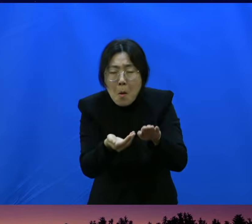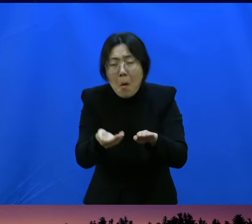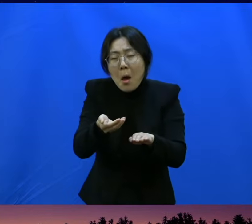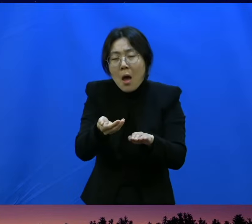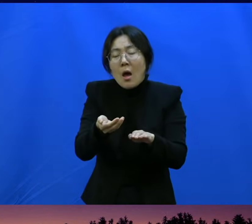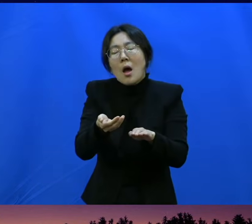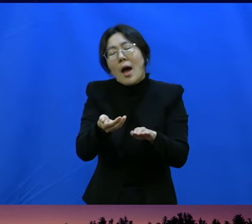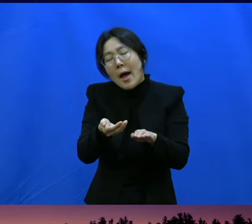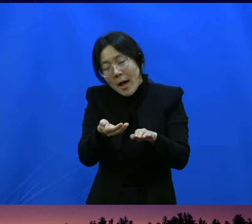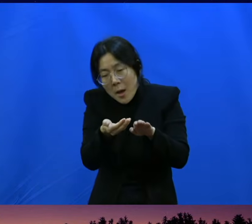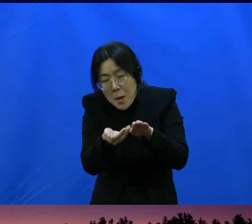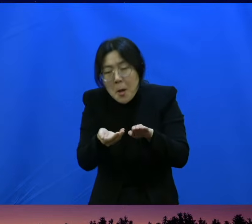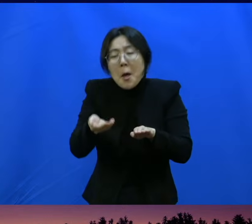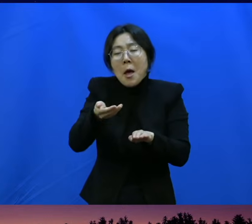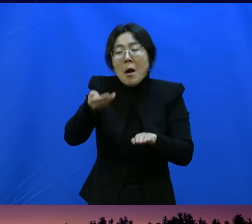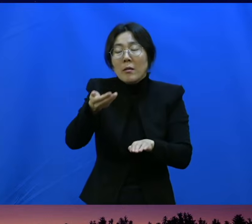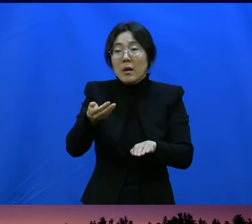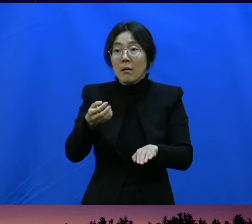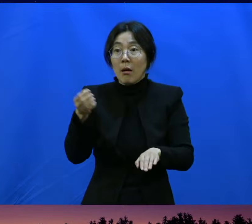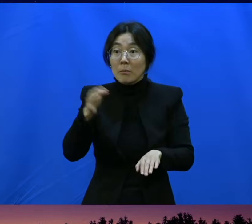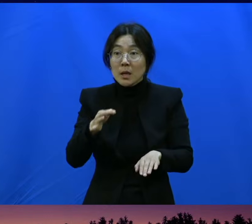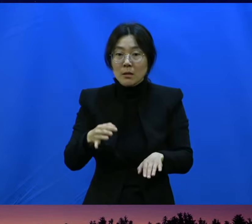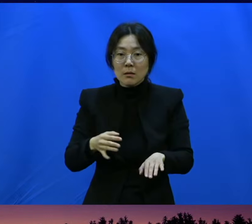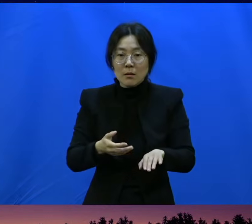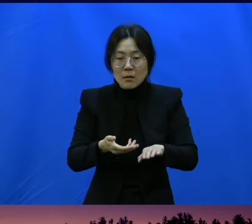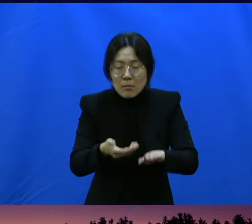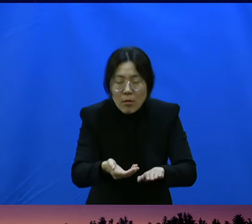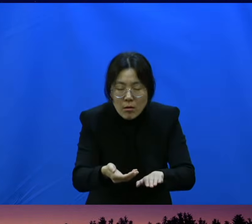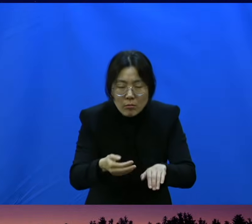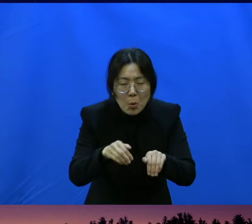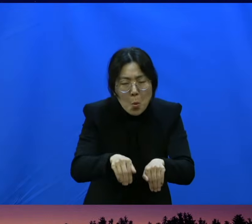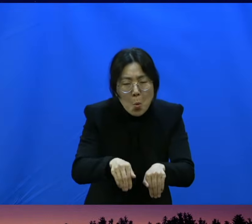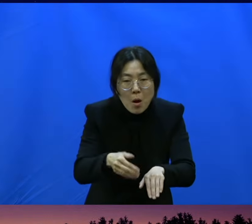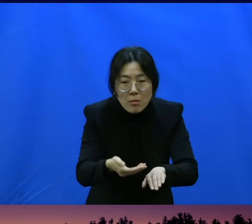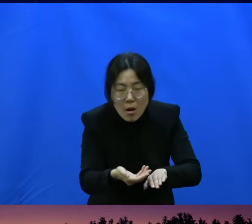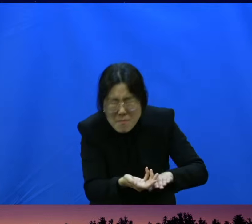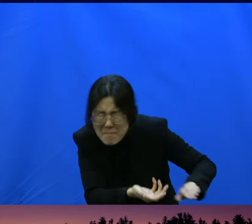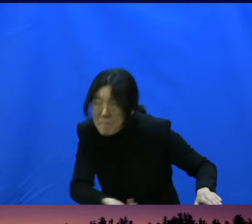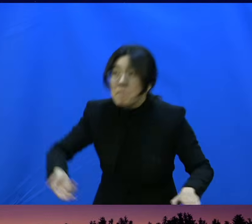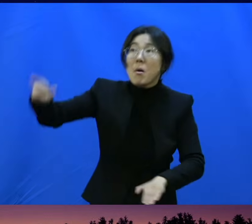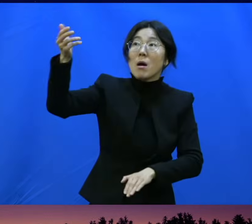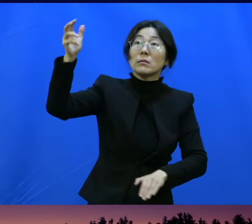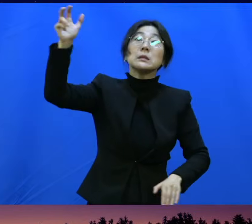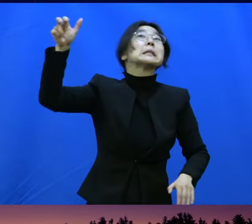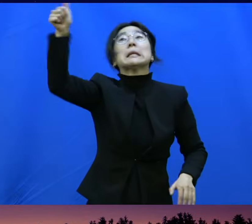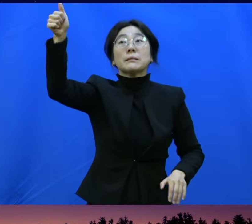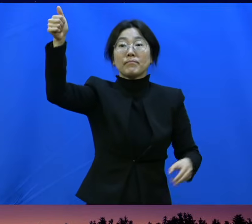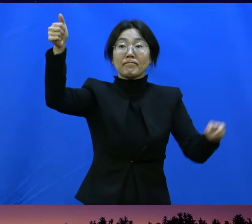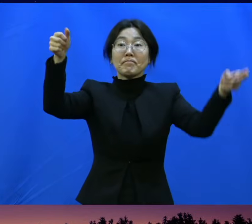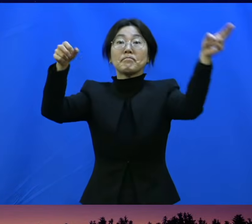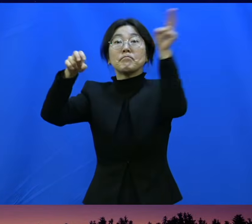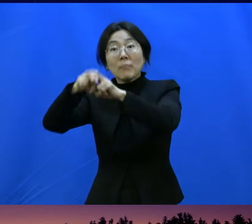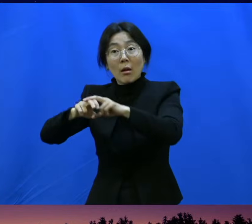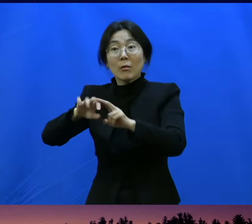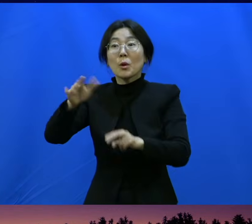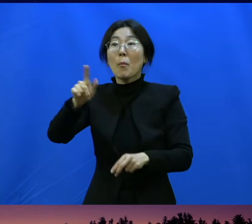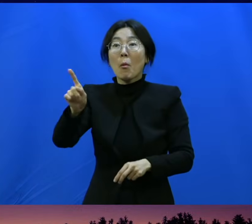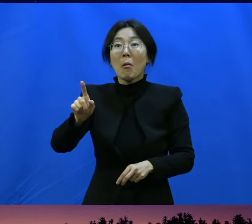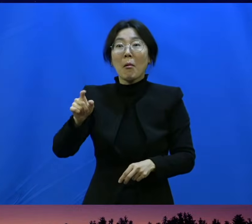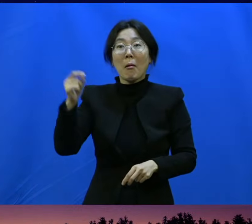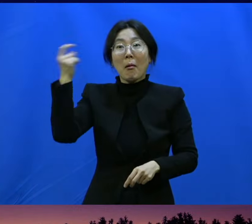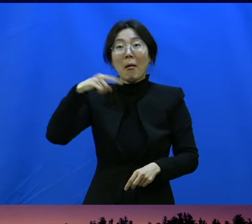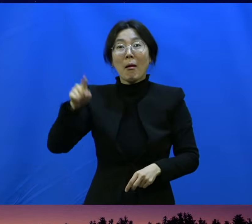이러면 괜찮은데 갑자기 말단 사원인데 갑자기 막 그냥 사장이 됐다. 심장병이 나요.